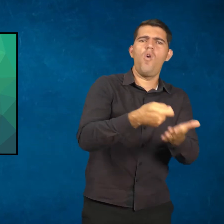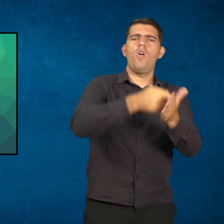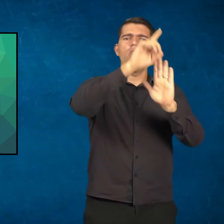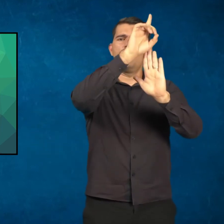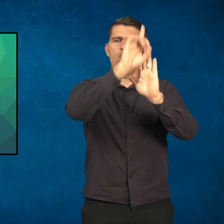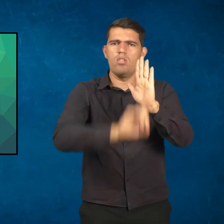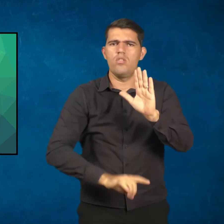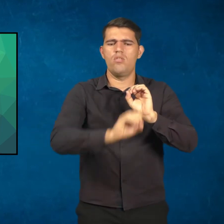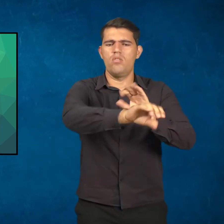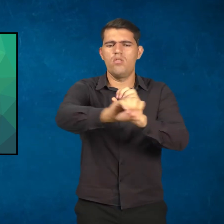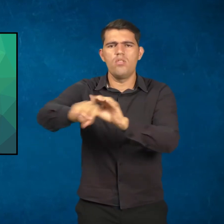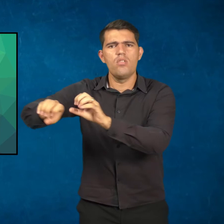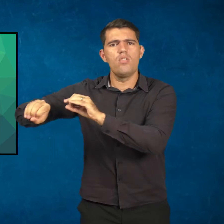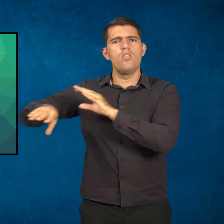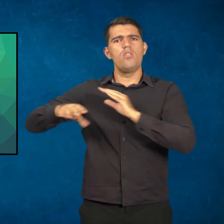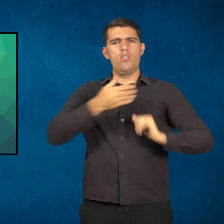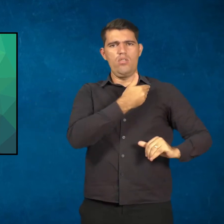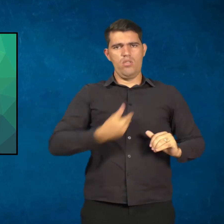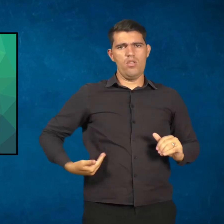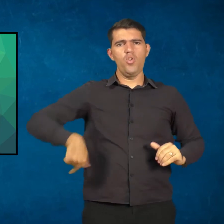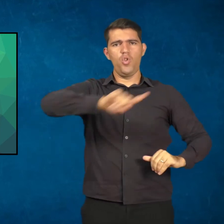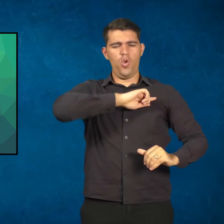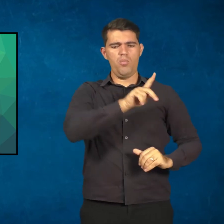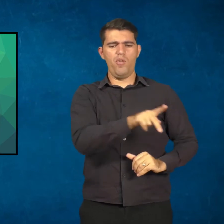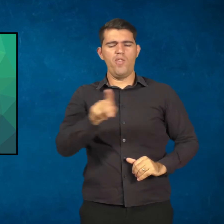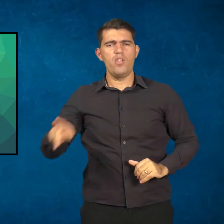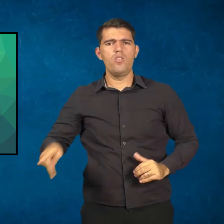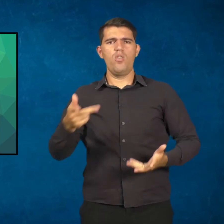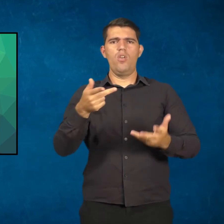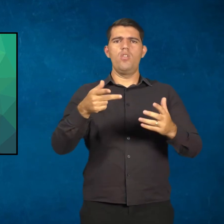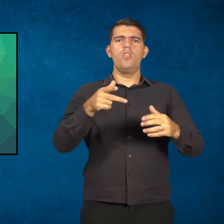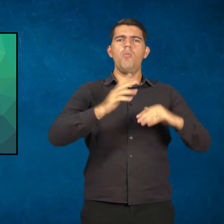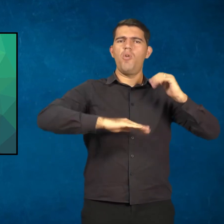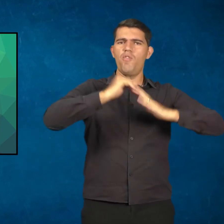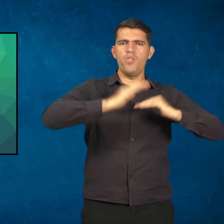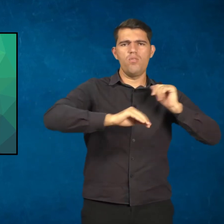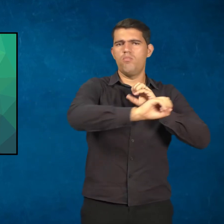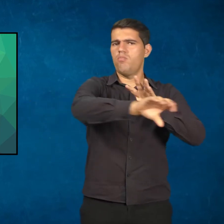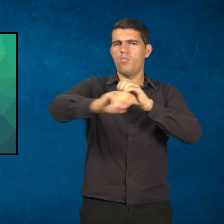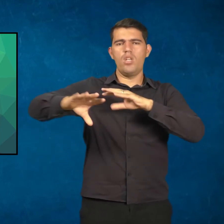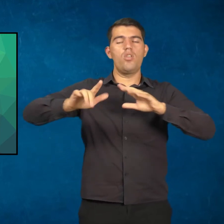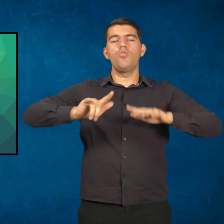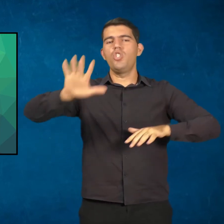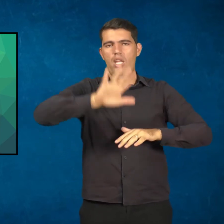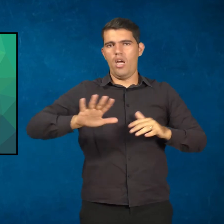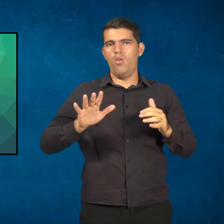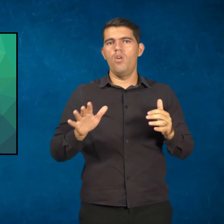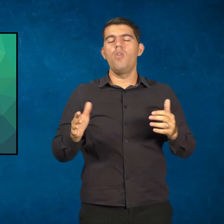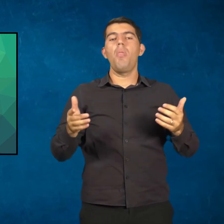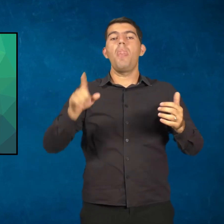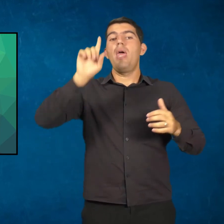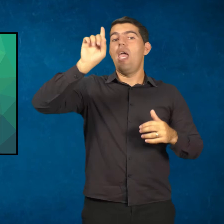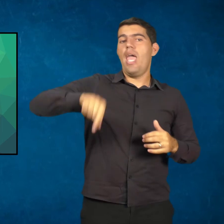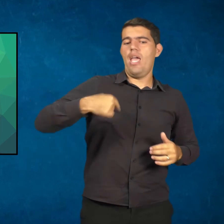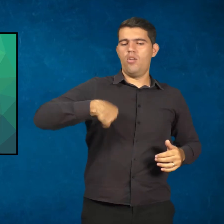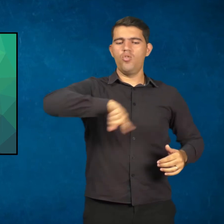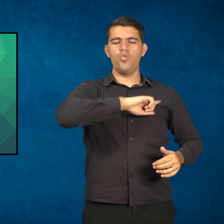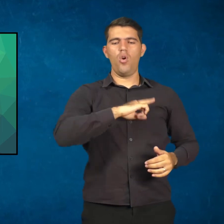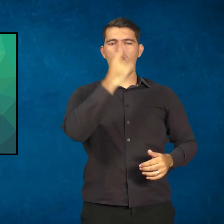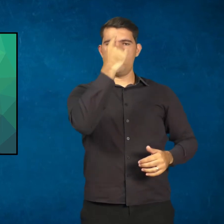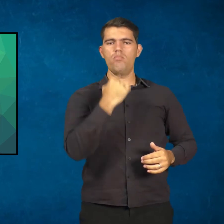e de qualidade, nós, professores e professoras e profissionais da educação de maneira geral, precisamos nos colocar como